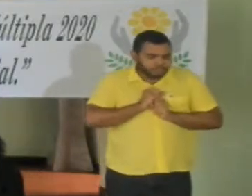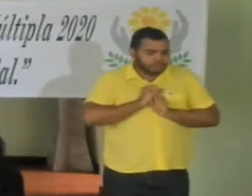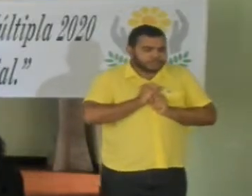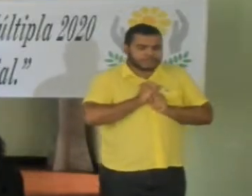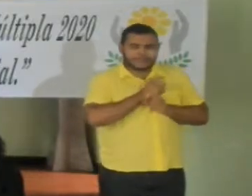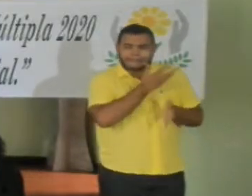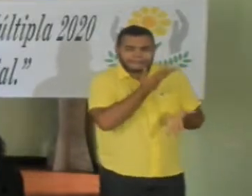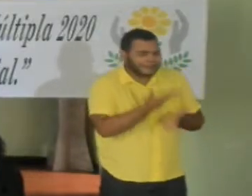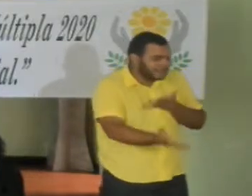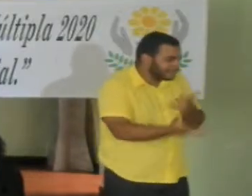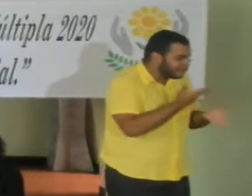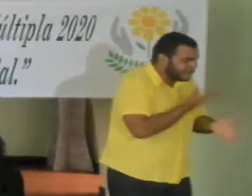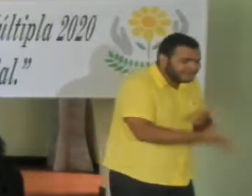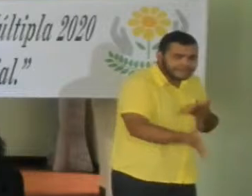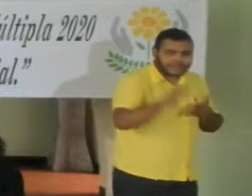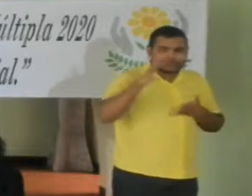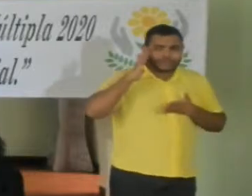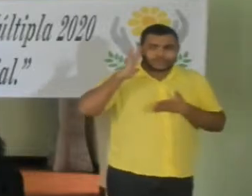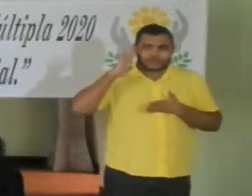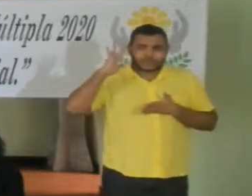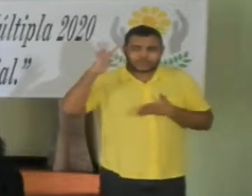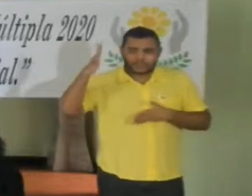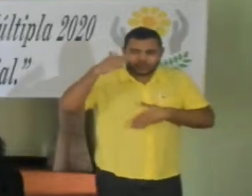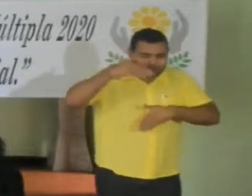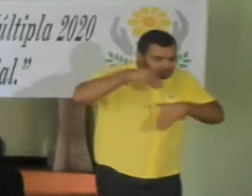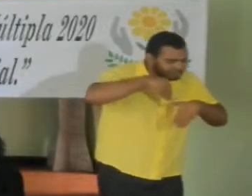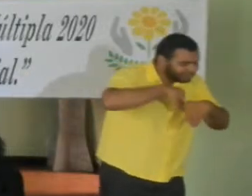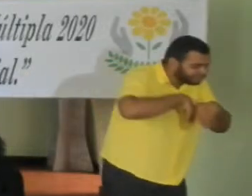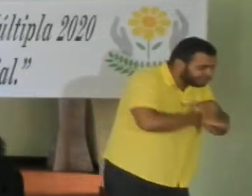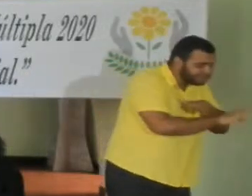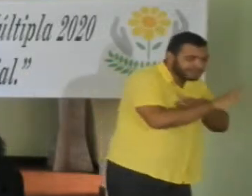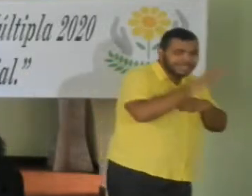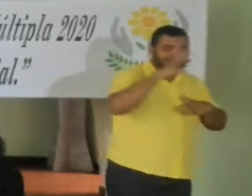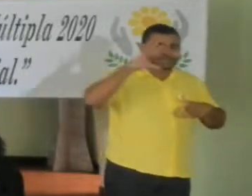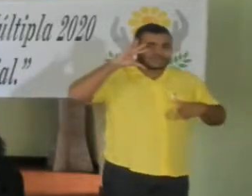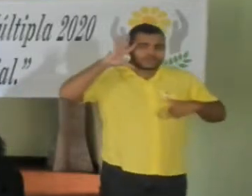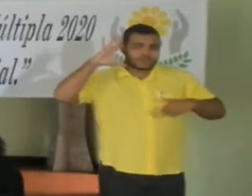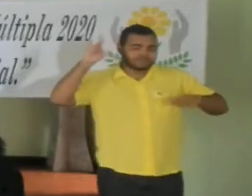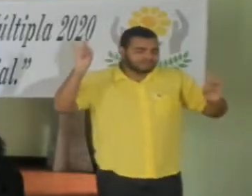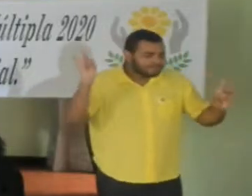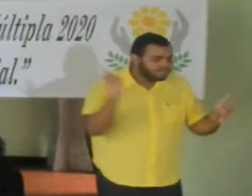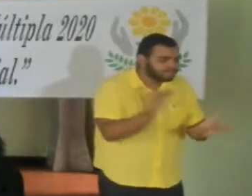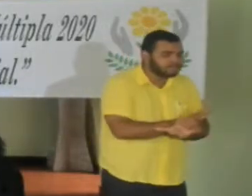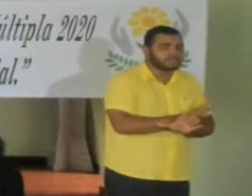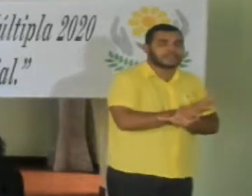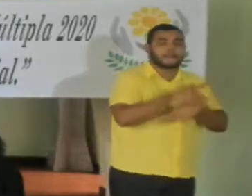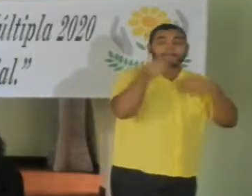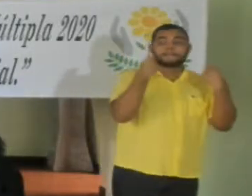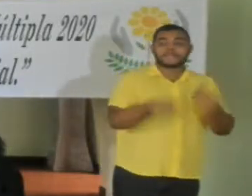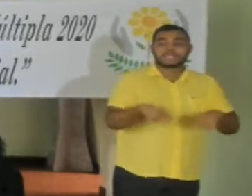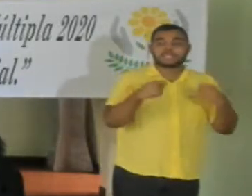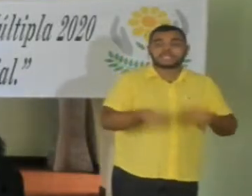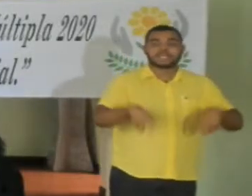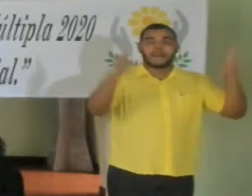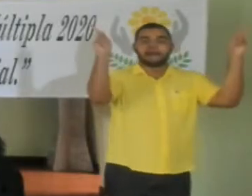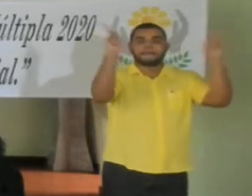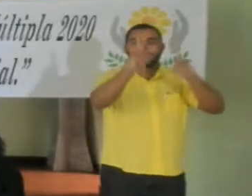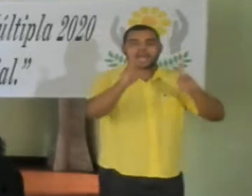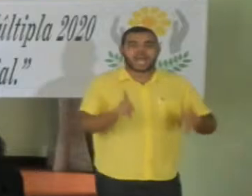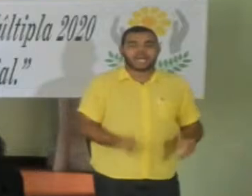perdas e sonhos, sonhos desfeitos, manter a paz e o